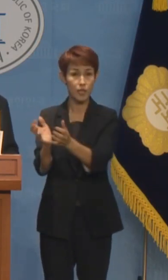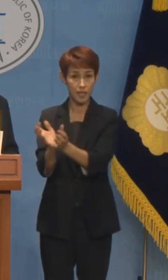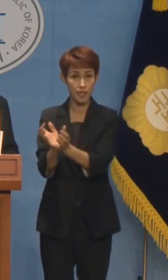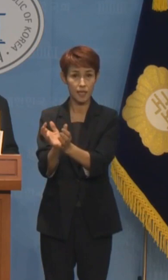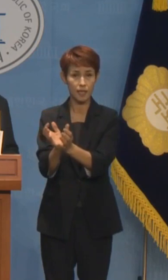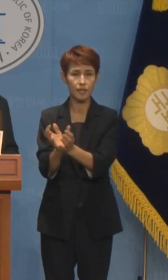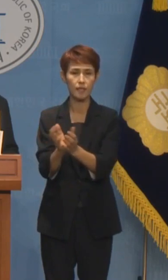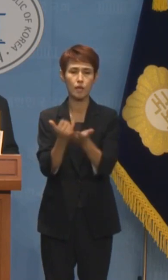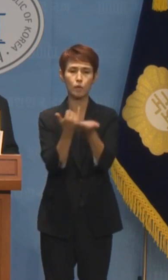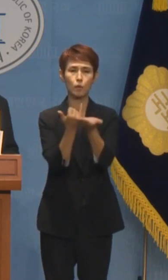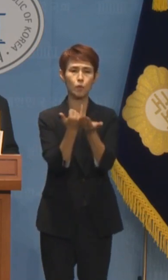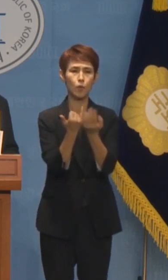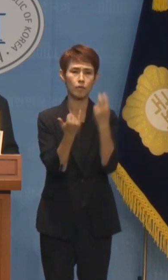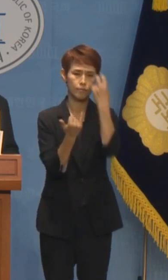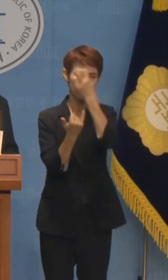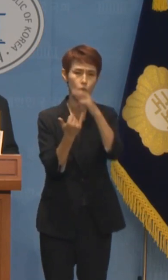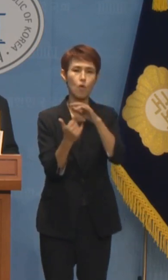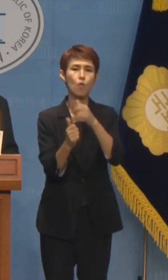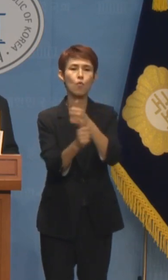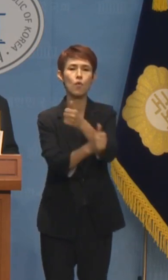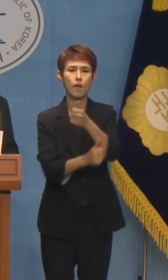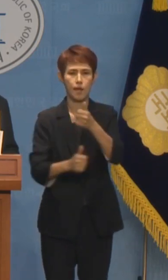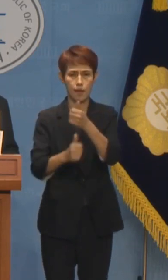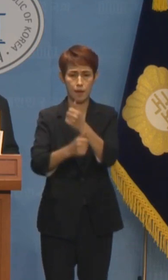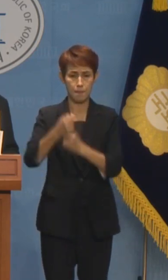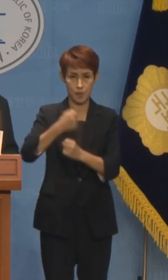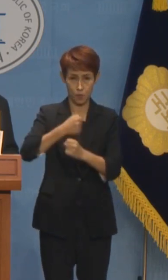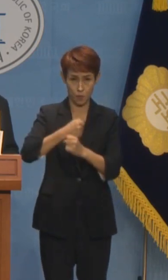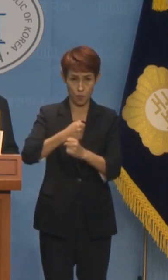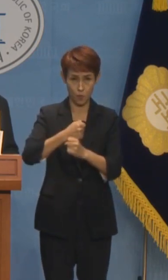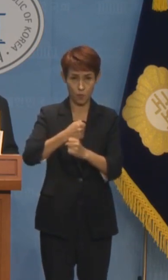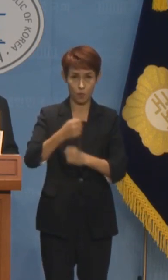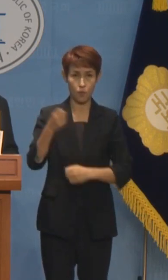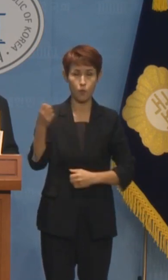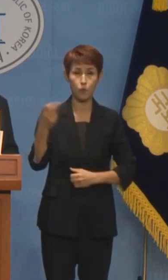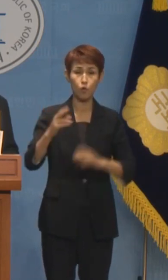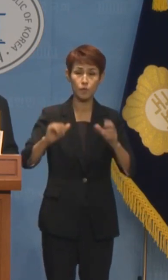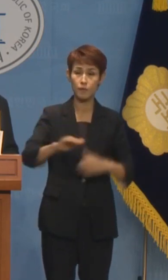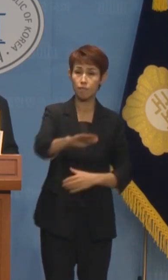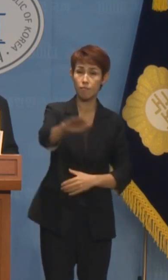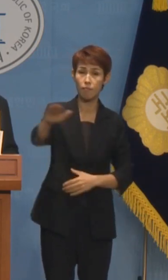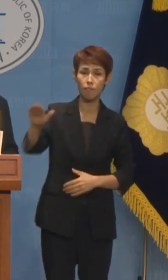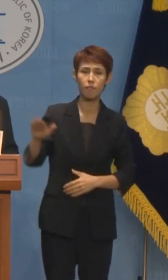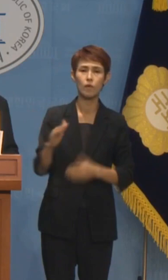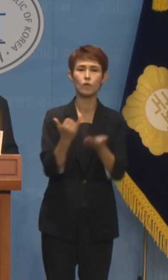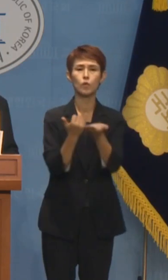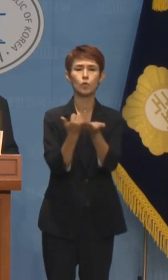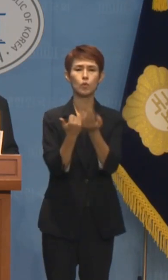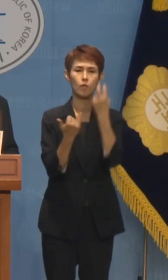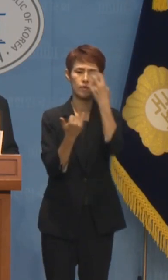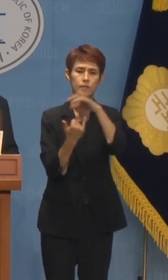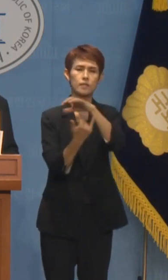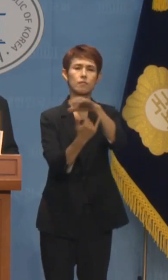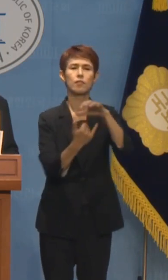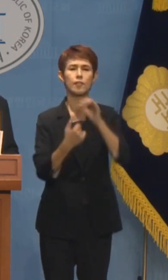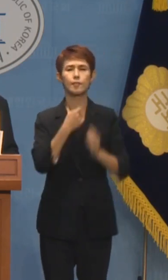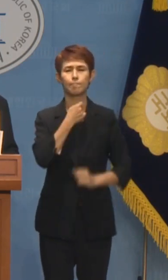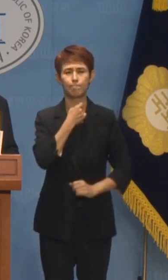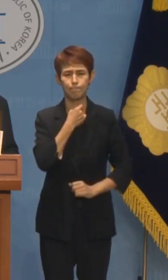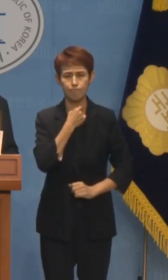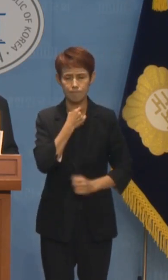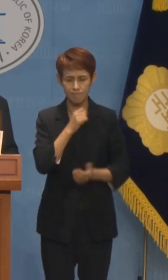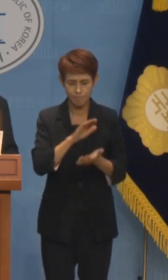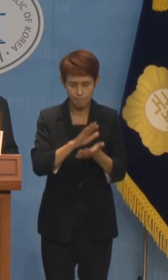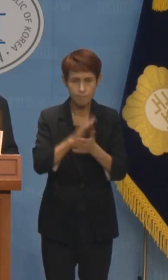독도 지키기 위원회를 만 것과 별도로 우리 국민 모두가 독도를 지키겠다고 하는 그 뜨거운